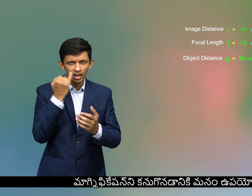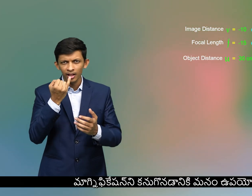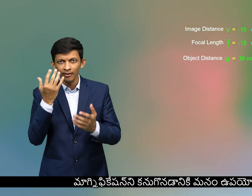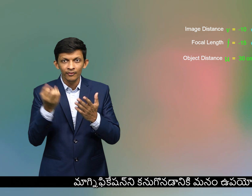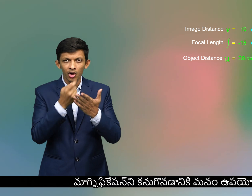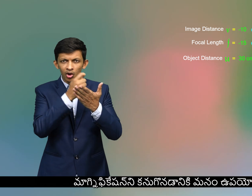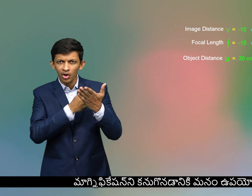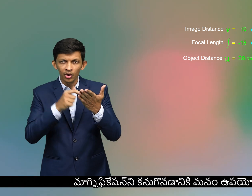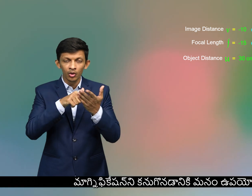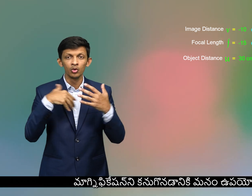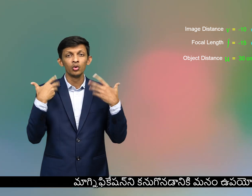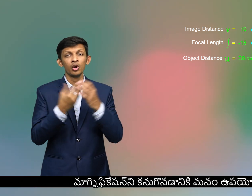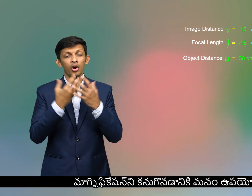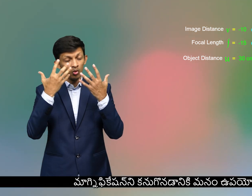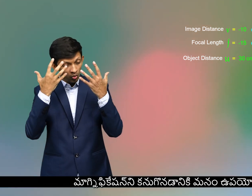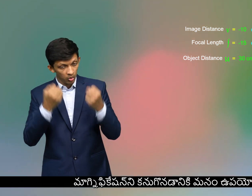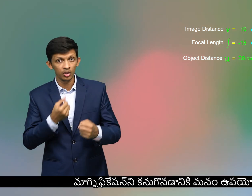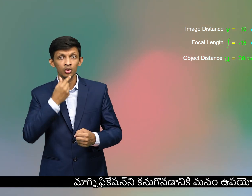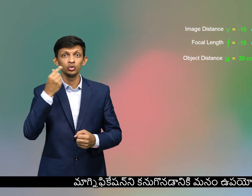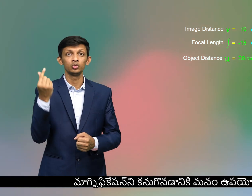మ్యాగ్నిఫికేషన్ని కనుగొనడానికి మనం ఉపయోగించాలి.